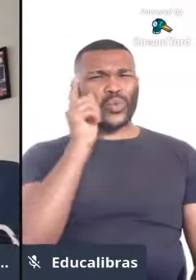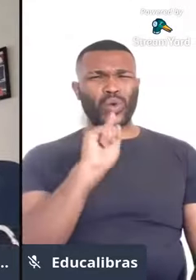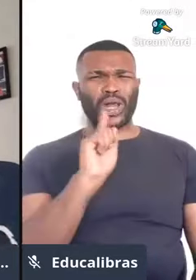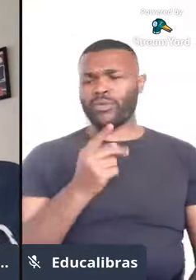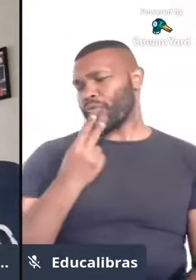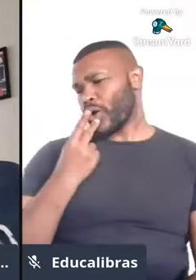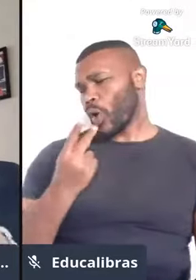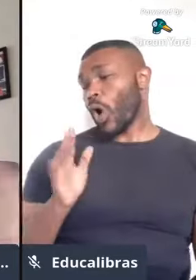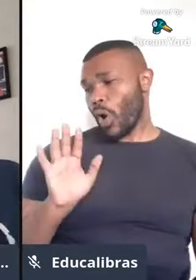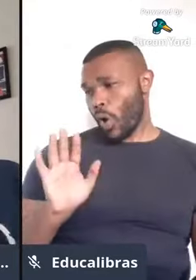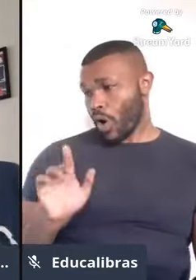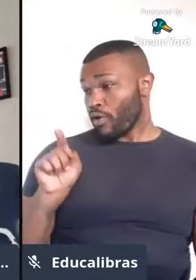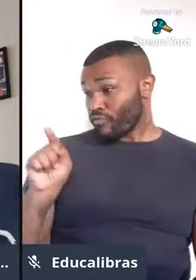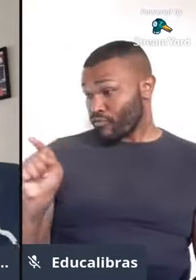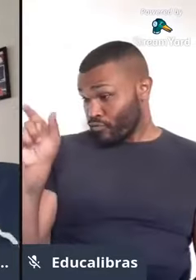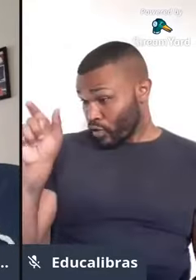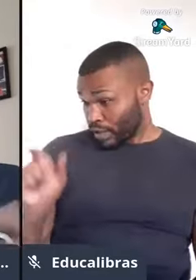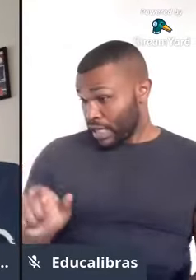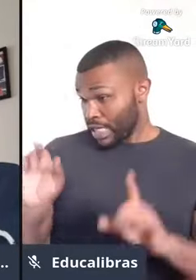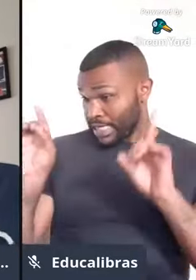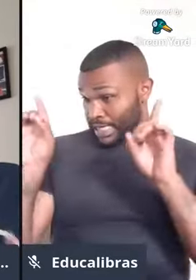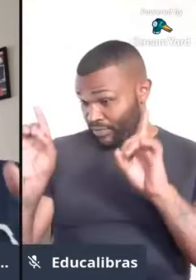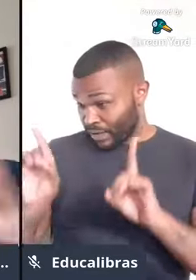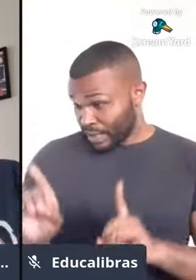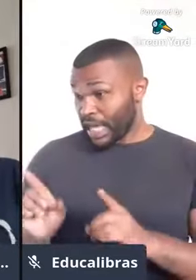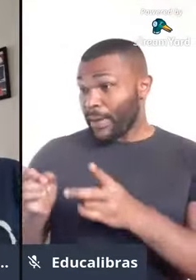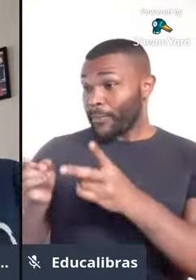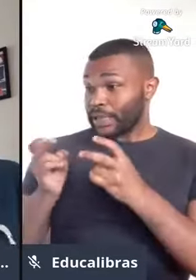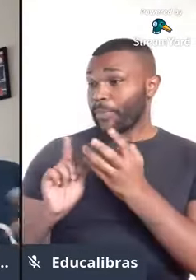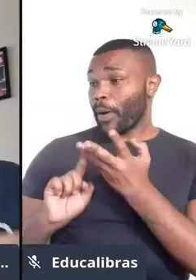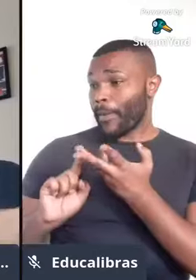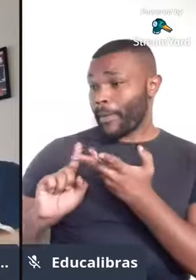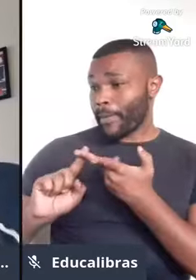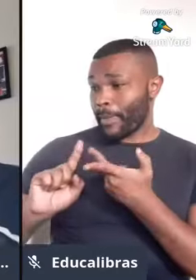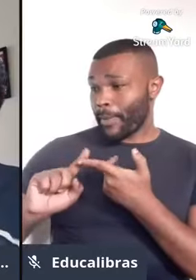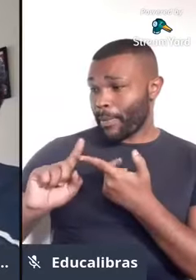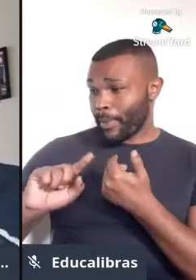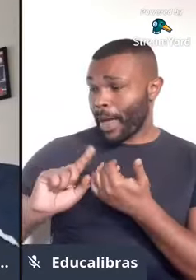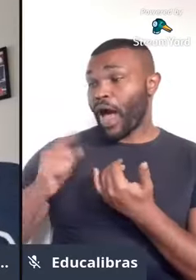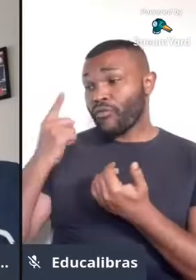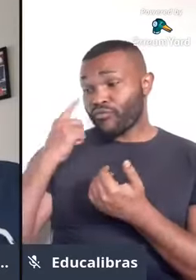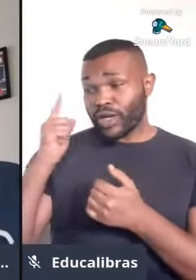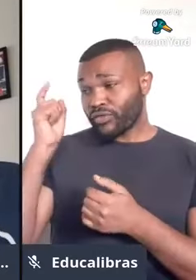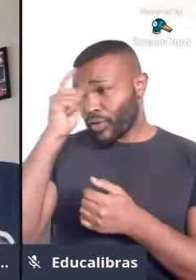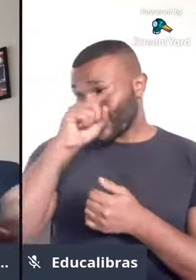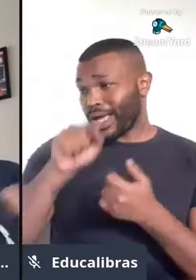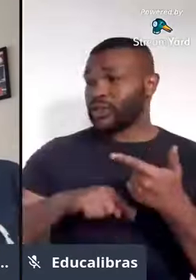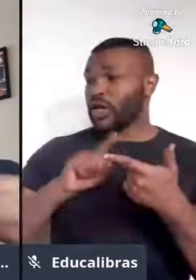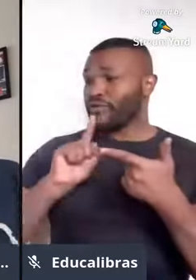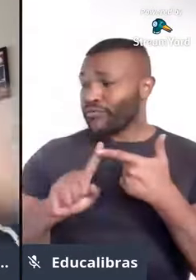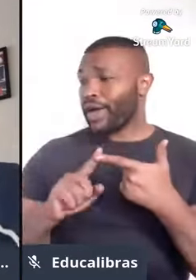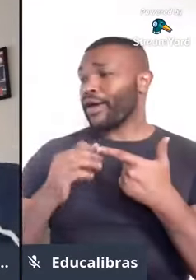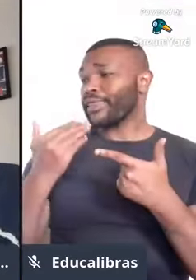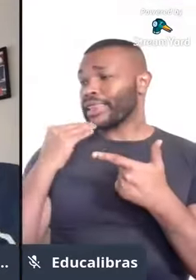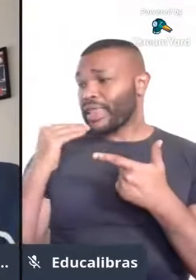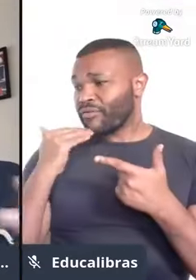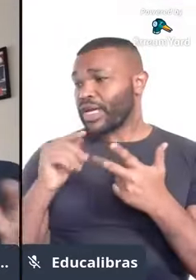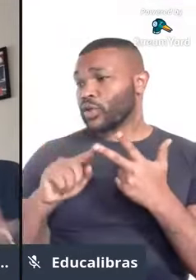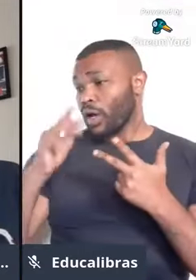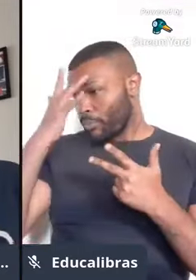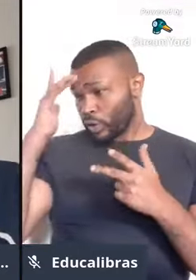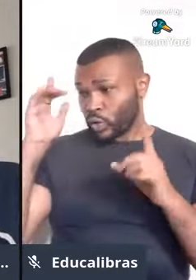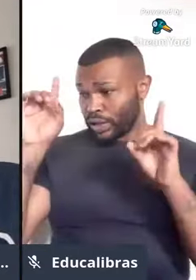você veja assim, tal, observe isso, observe aquilo, veja a sua dificuldade, veja essa deformação, veja isso, a pessoa com deficiência é maior,